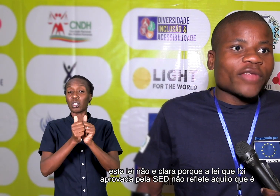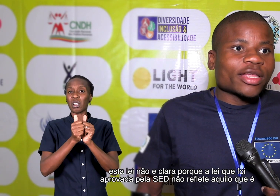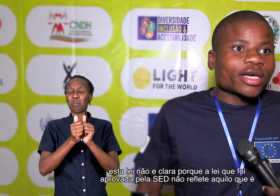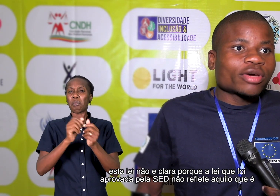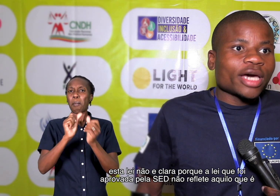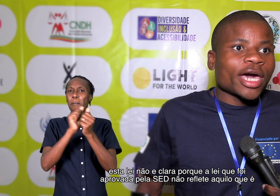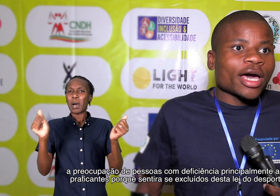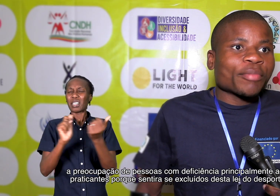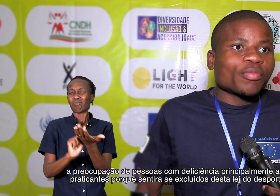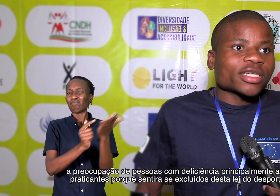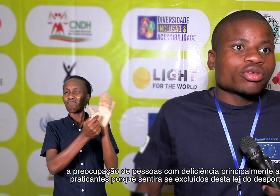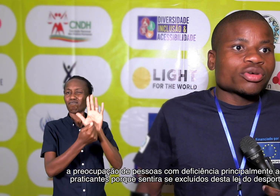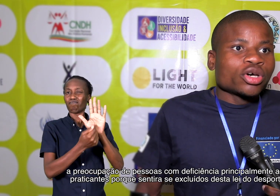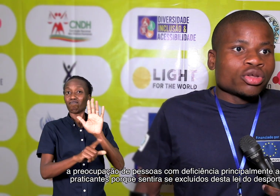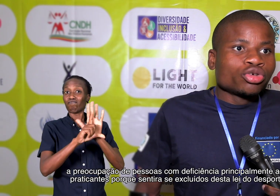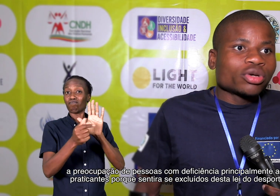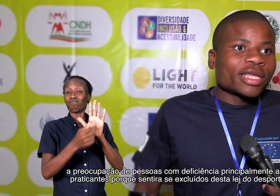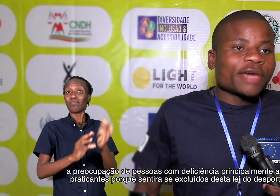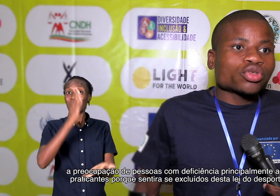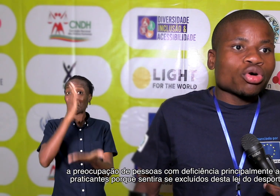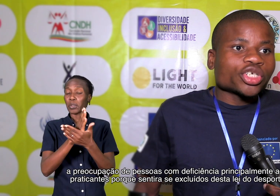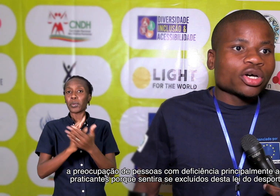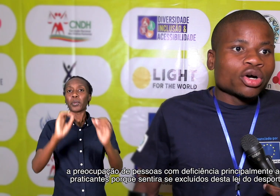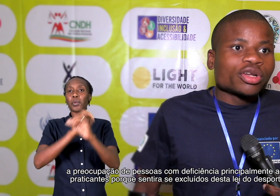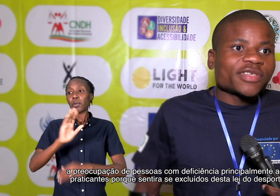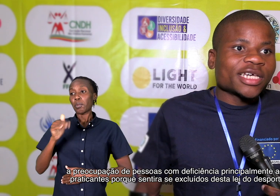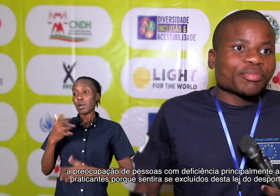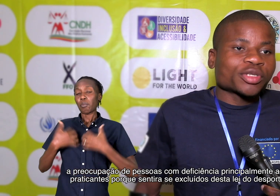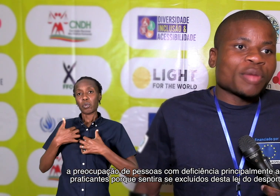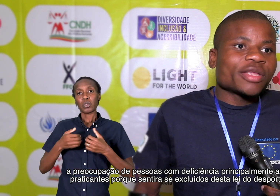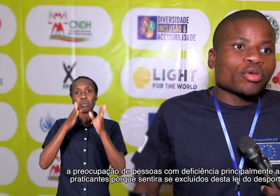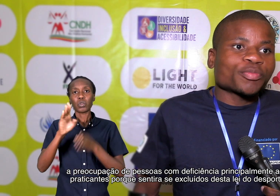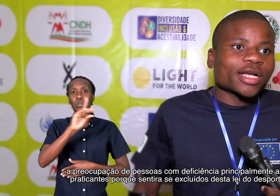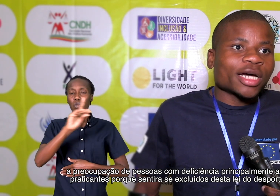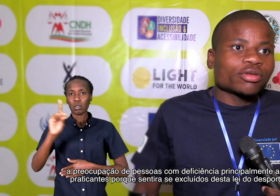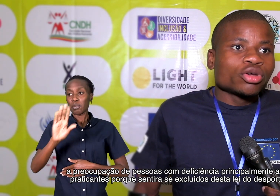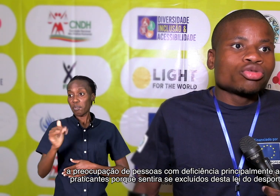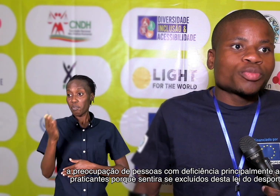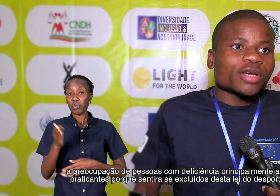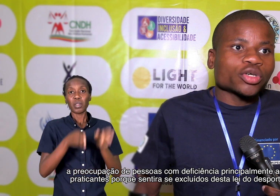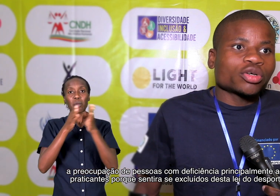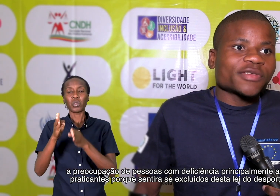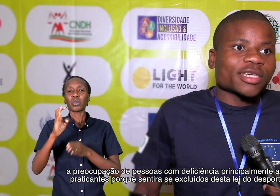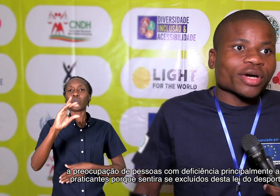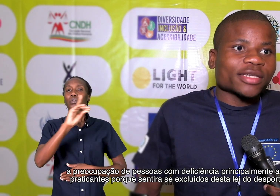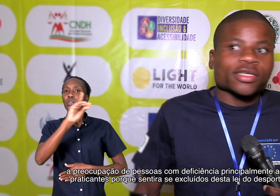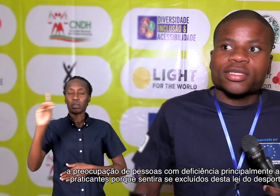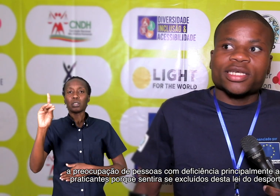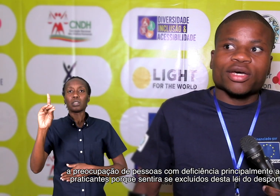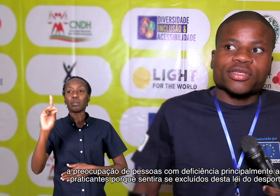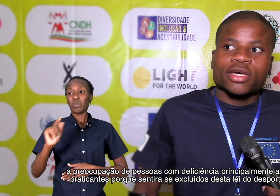não reflete aquilo que é a preocupação das pessoas com deficiência, principalmente para os praticantes do desporto das pessoas com deficiência,